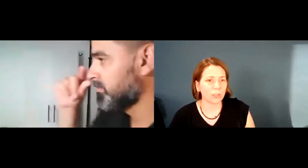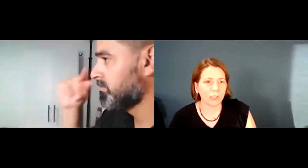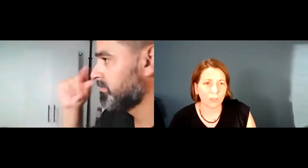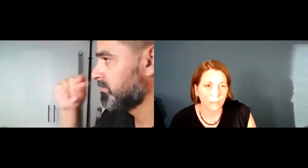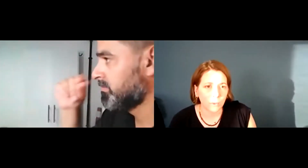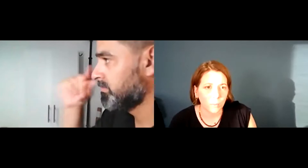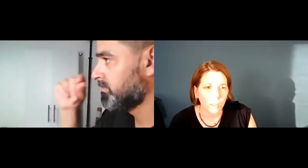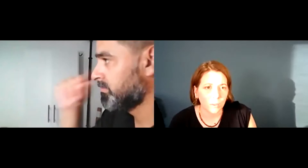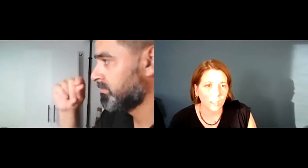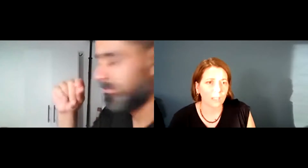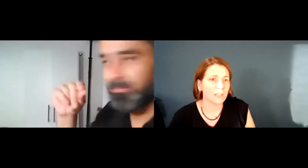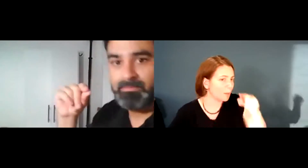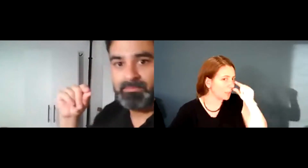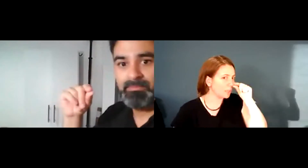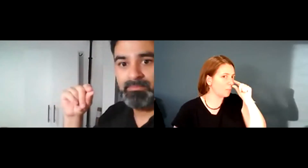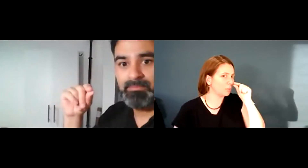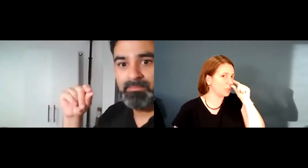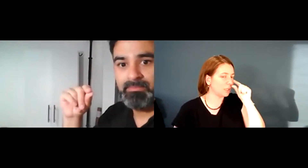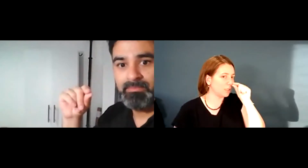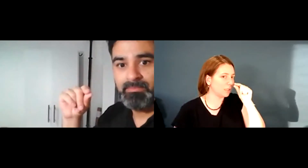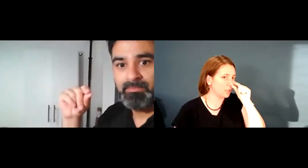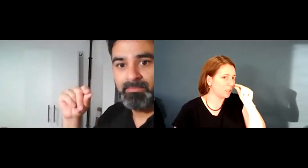cortito es el movimiento. Miren, es solamente la puntita. Acá.